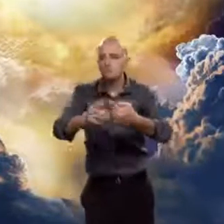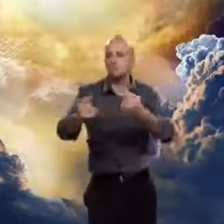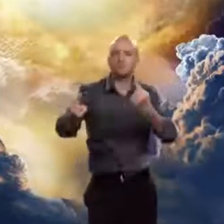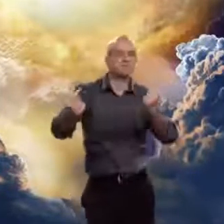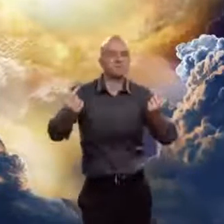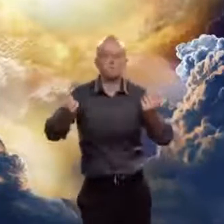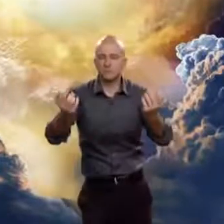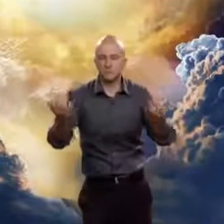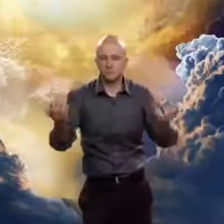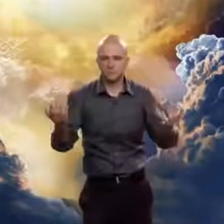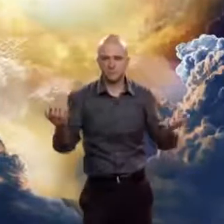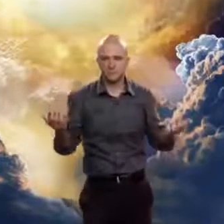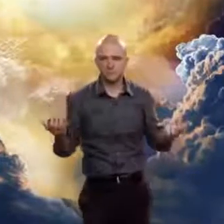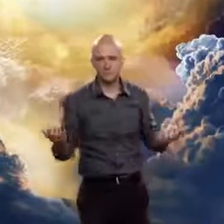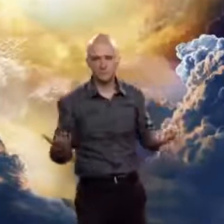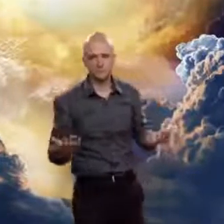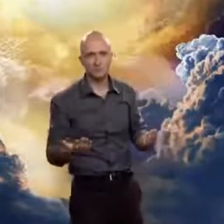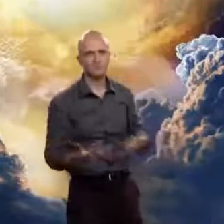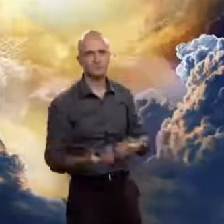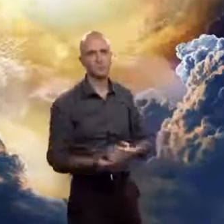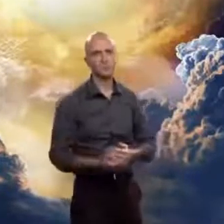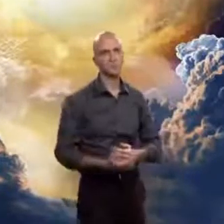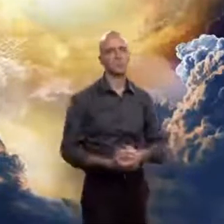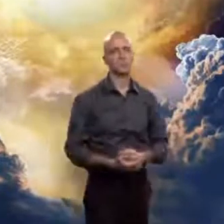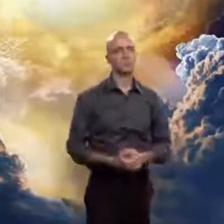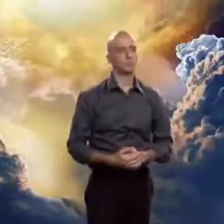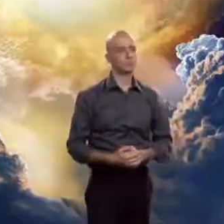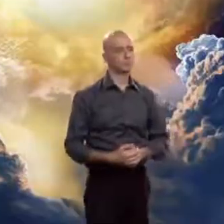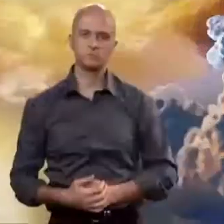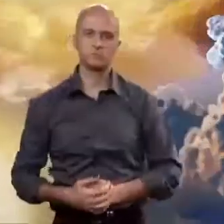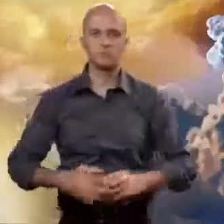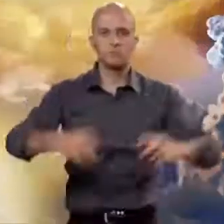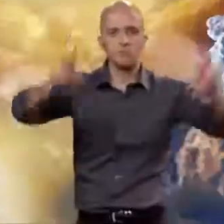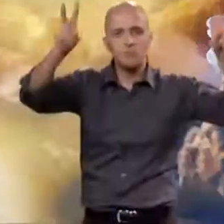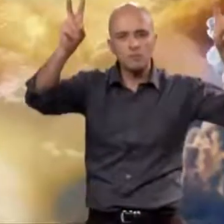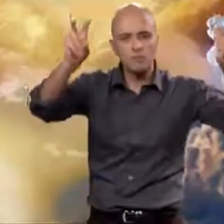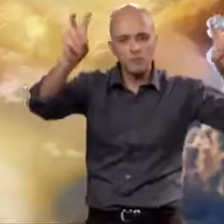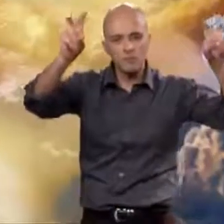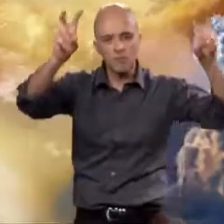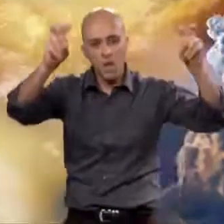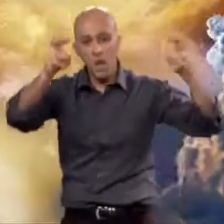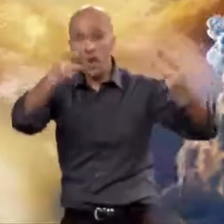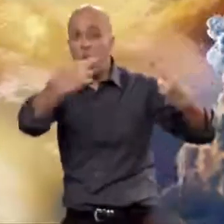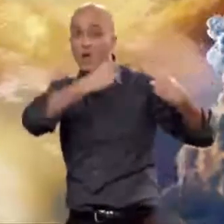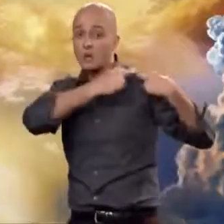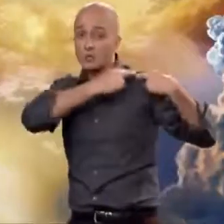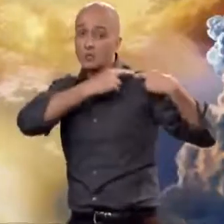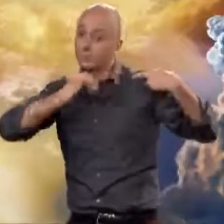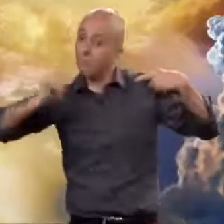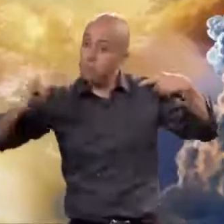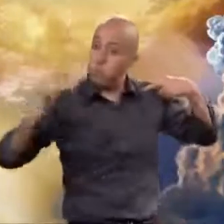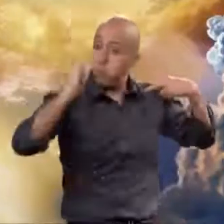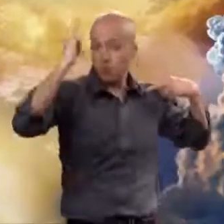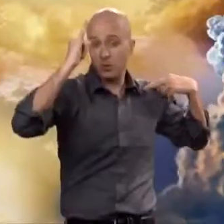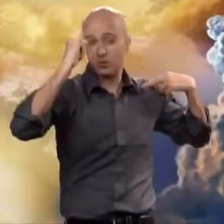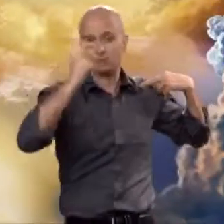fáceis de serem percebidas, ou impedir-nos de distorcer verdades difíceis de serem compreendidas. Anjos